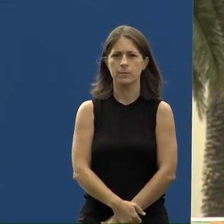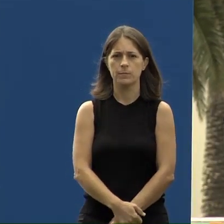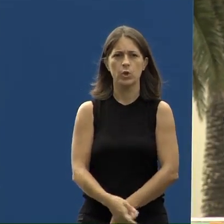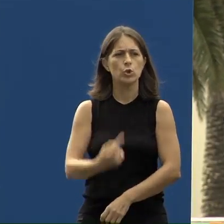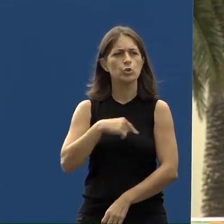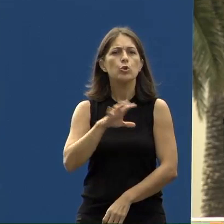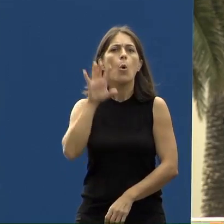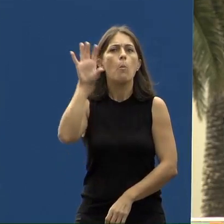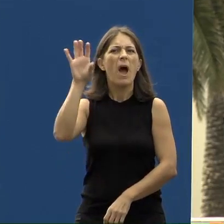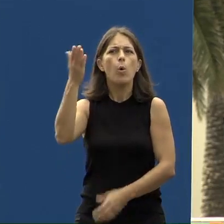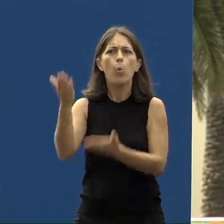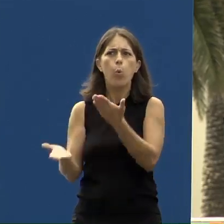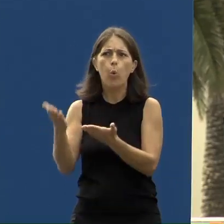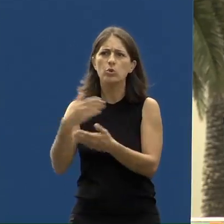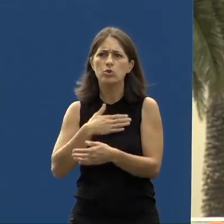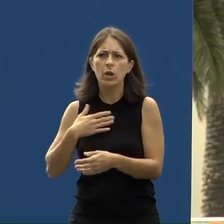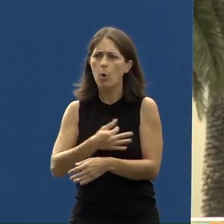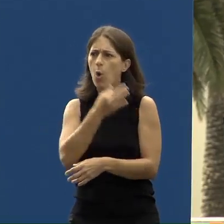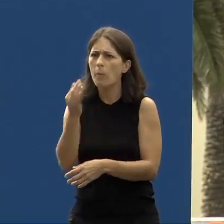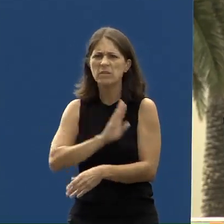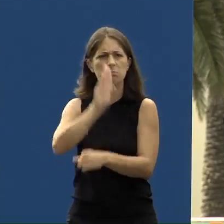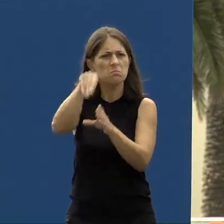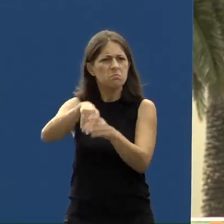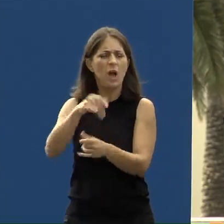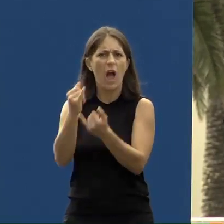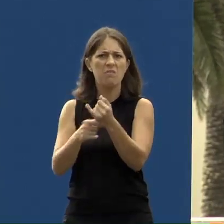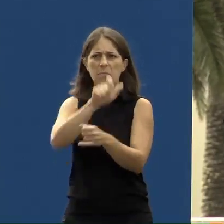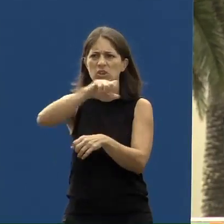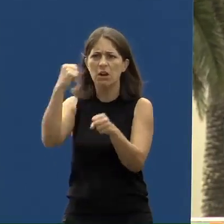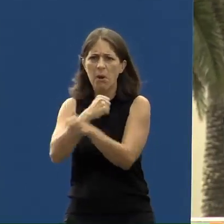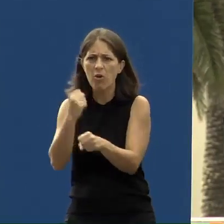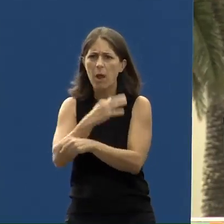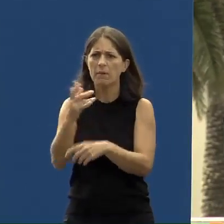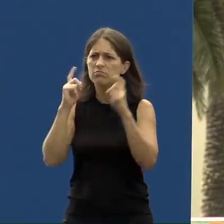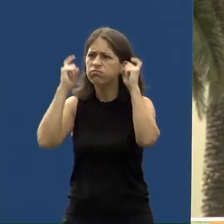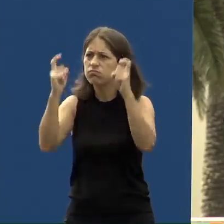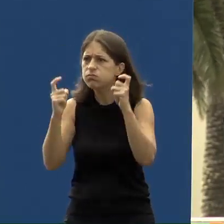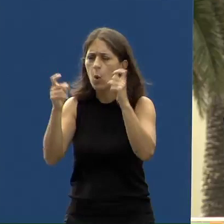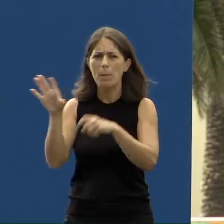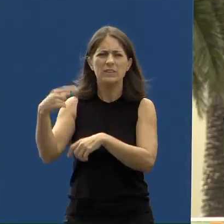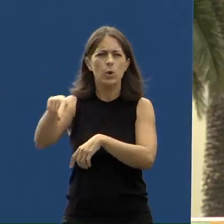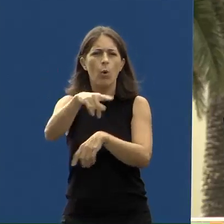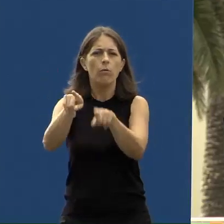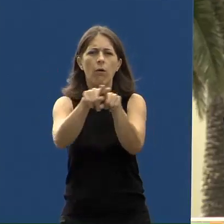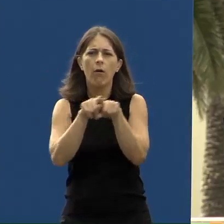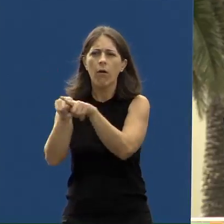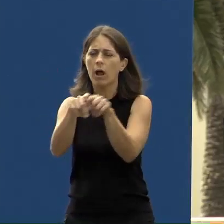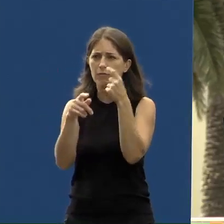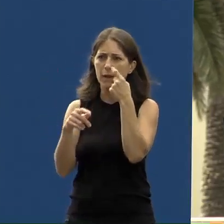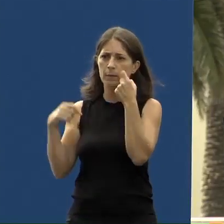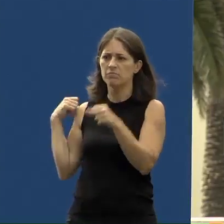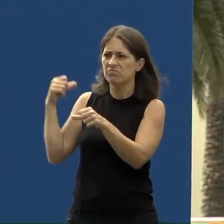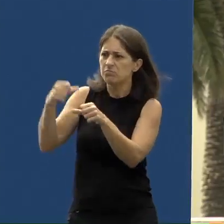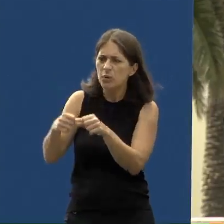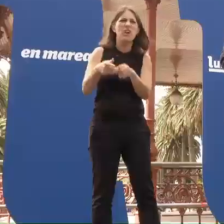Temos un país xusto, un país decente, un país formado por xente traballadora e esforzada, un país como todas e todos vós, que estuvo gobernado por xente que non estuvo